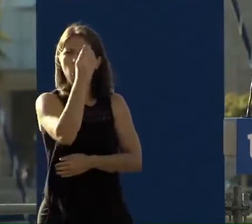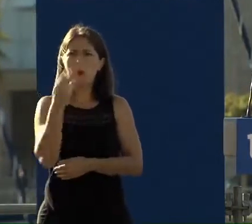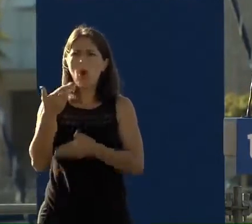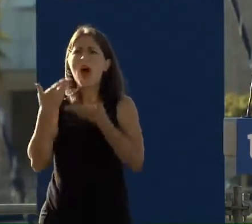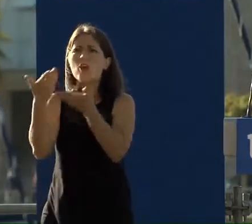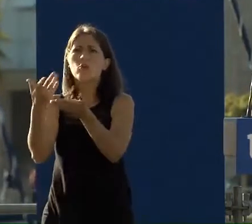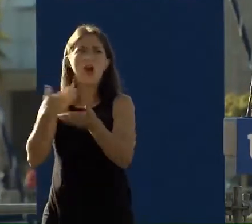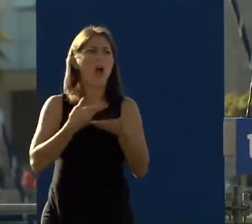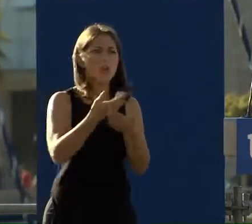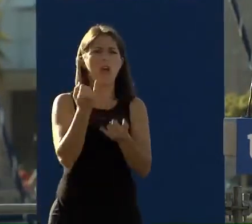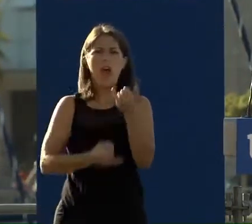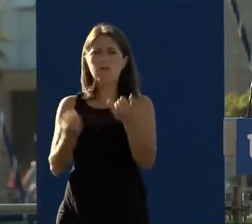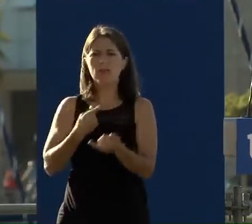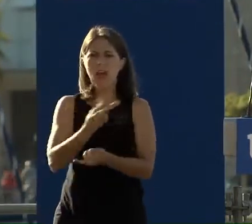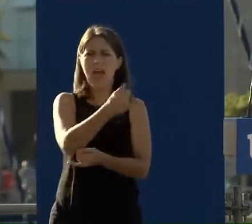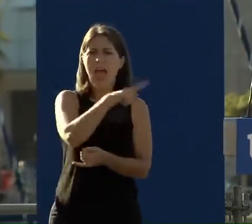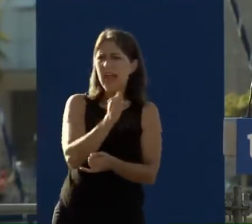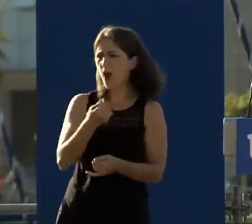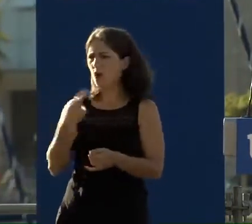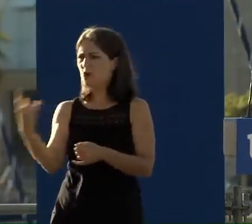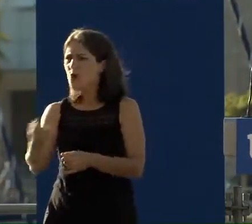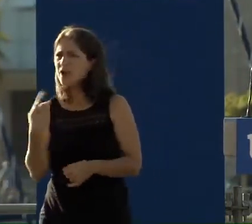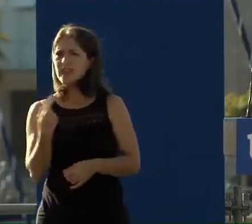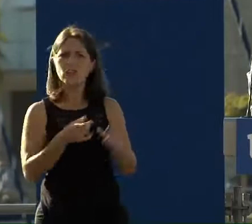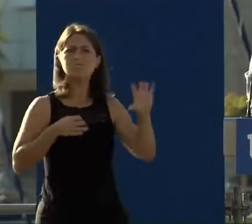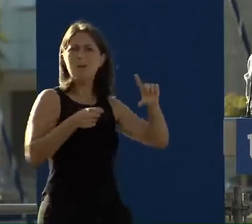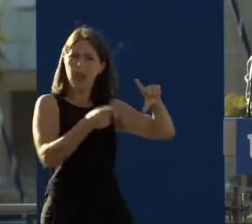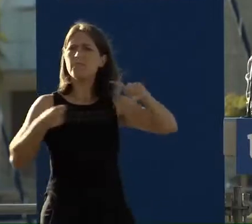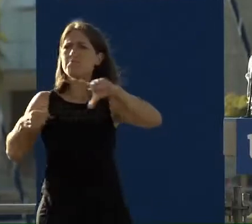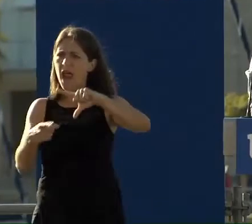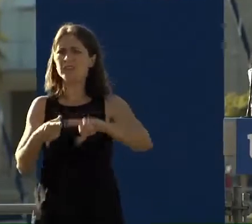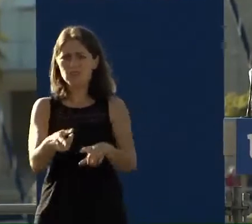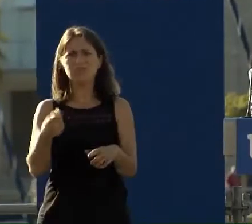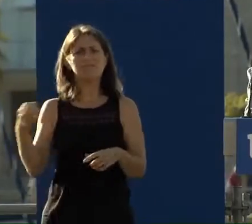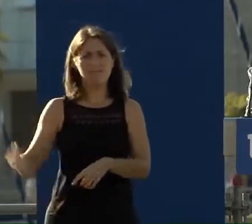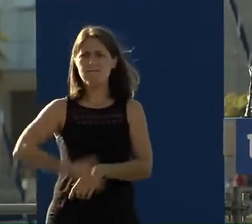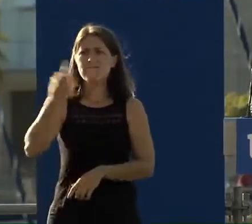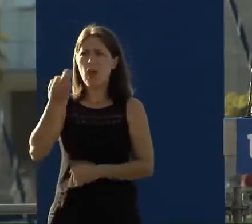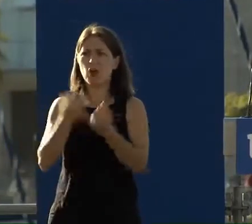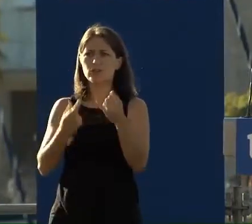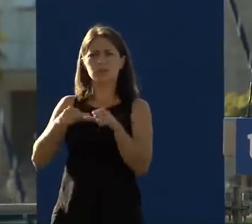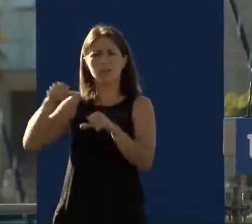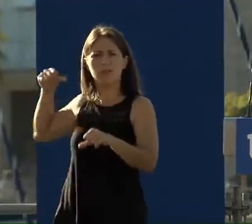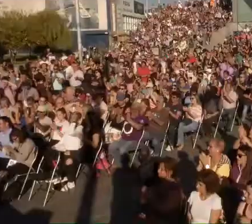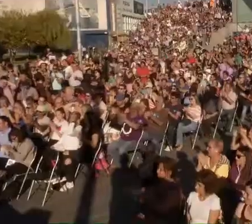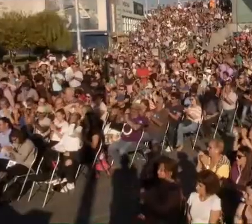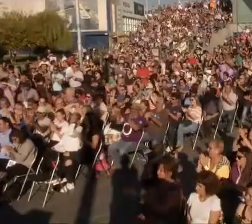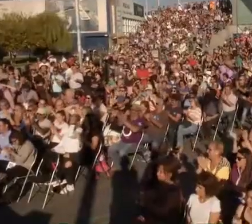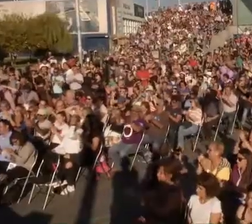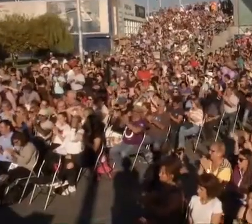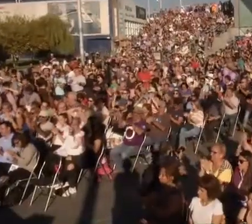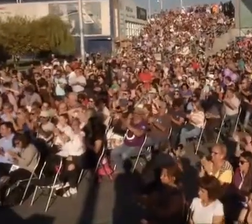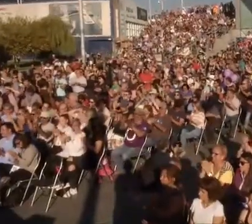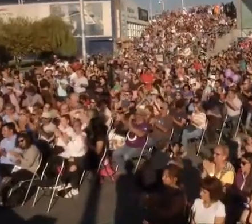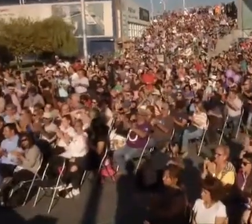suya, Alejo e Diukic van a marcar ese penalti. Este domingo vamos a rematar o que hai anos non puidemos facer.